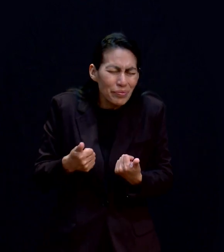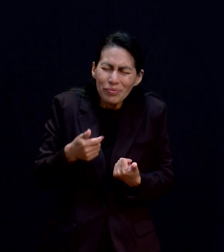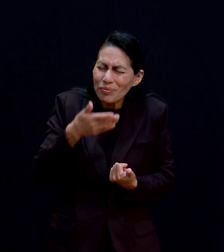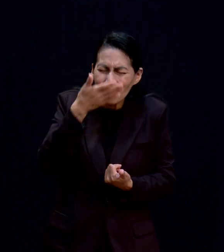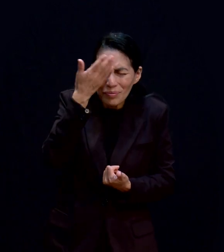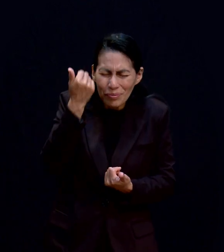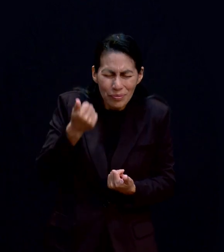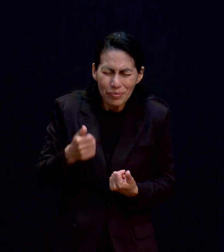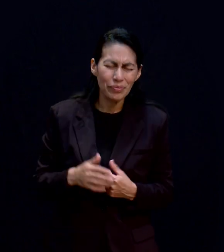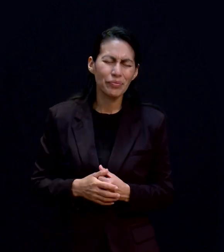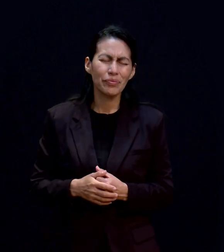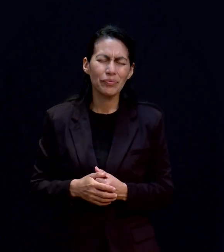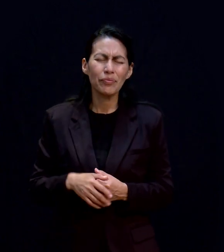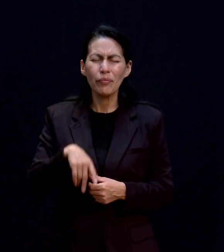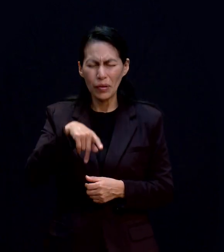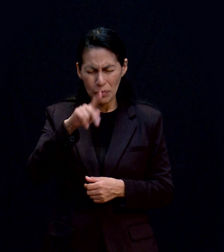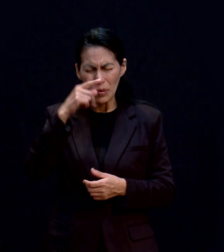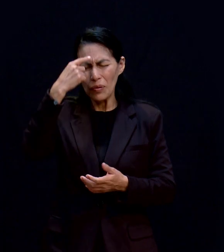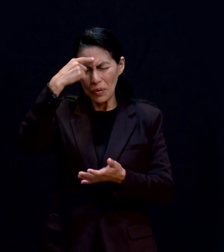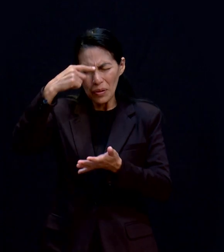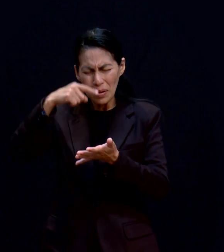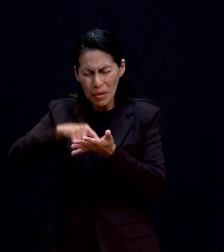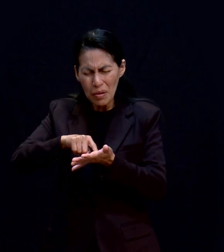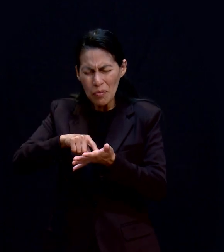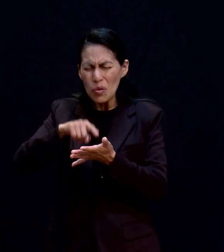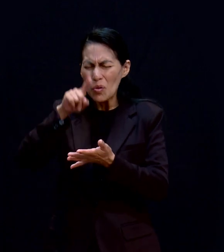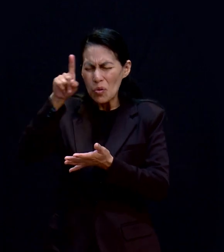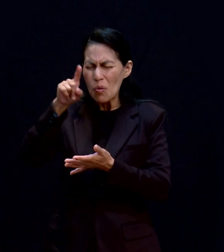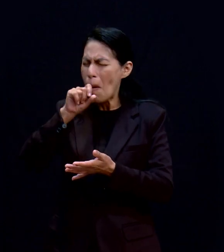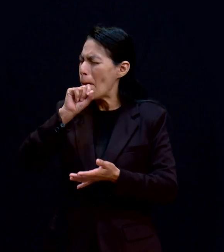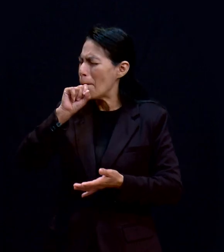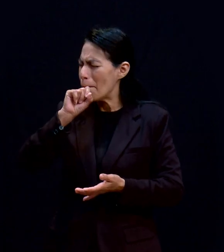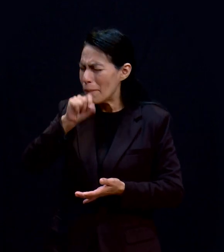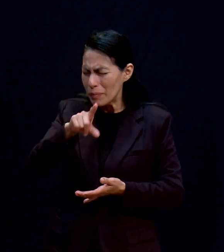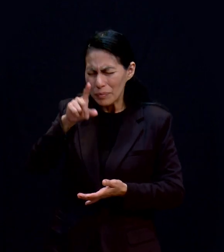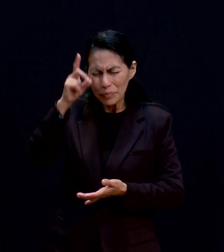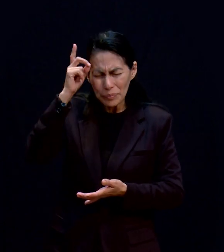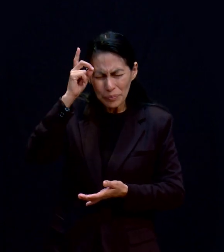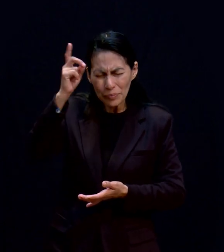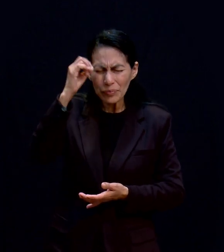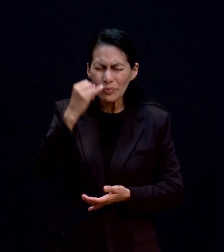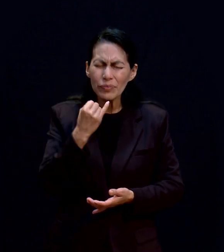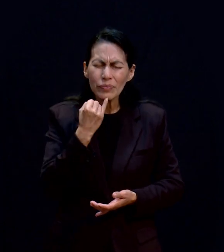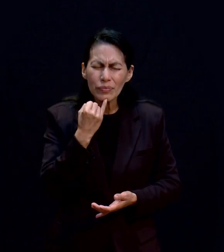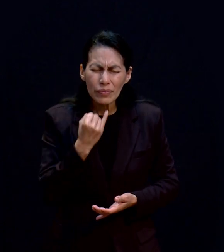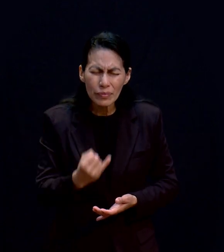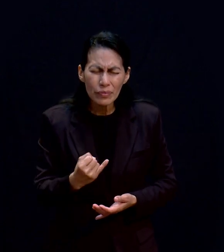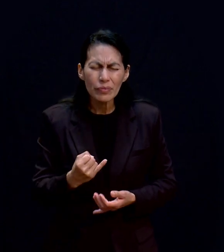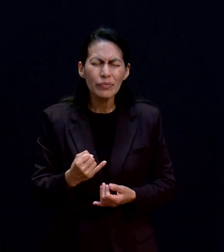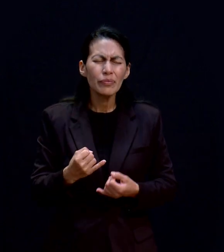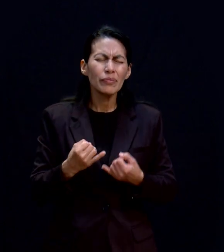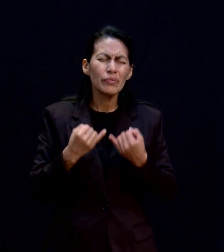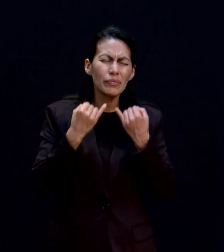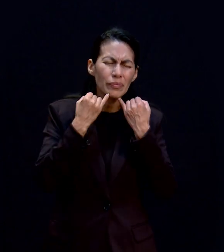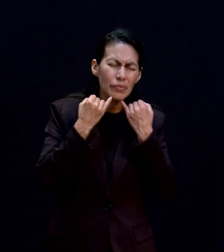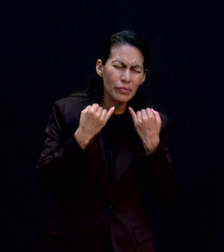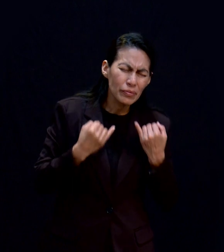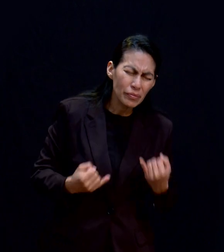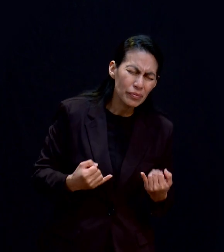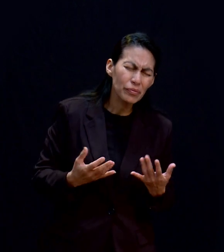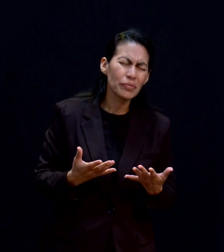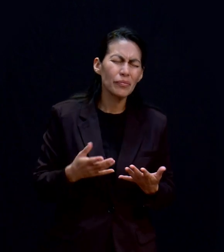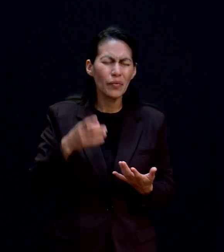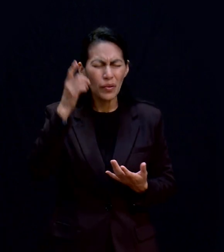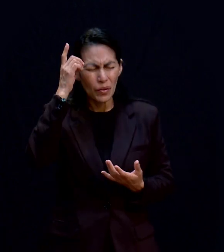las lea muchas veces creemos y sabemos que eres el mismo dios de isaac de jacob